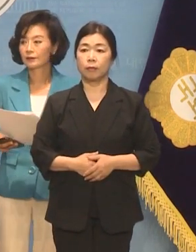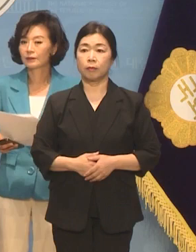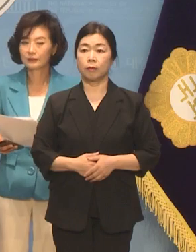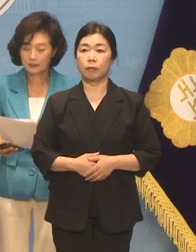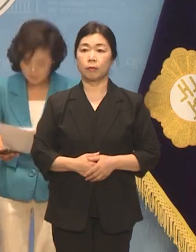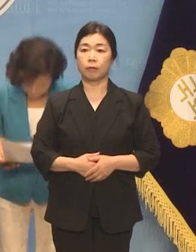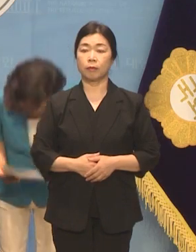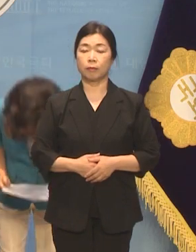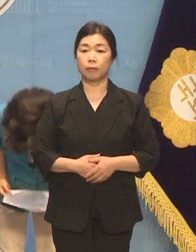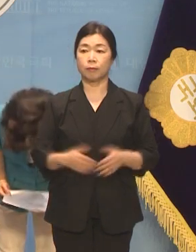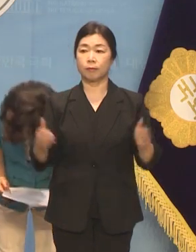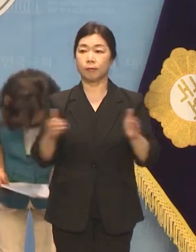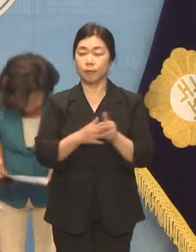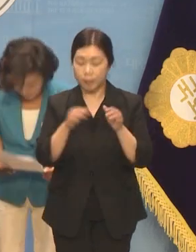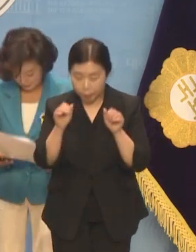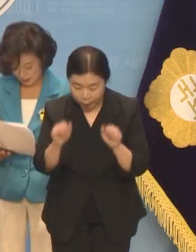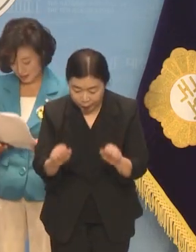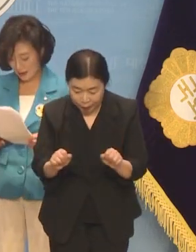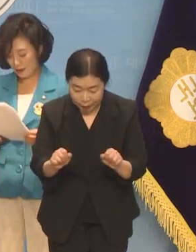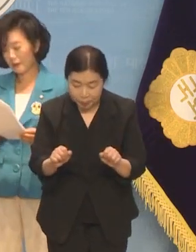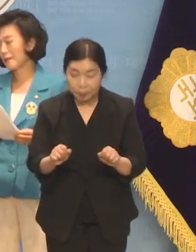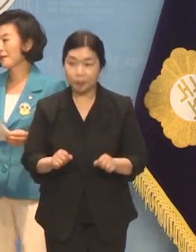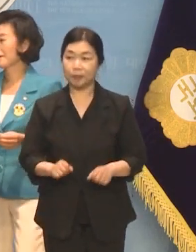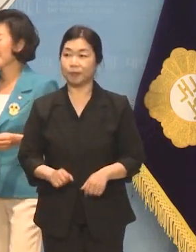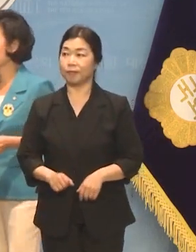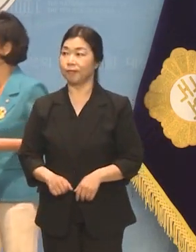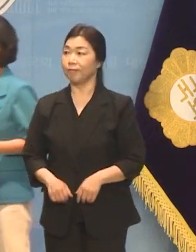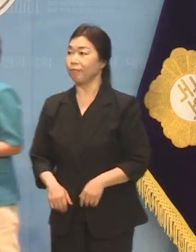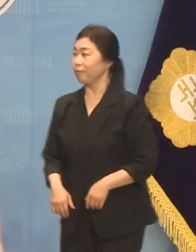이상입니다. 이상입니다. 수고하셨습니다.